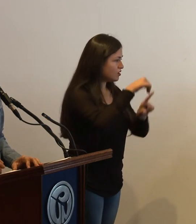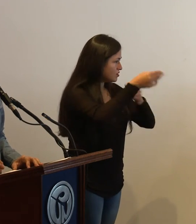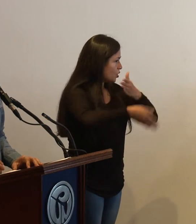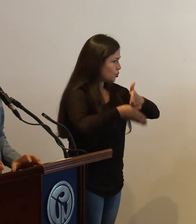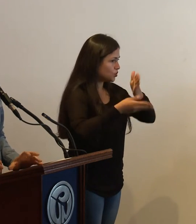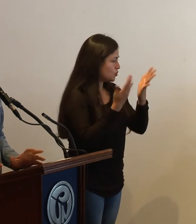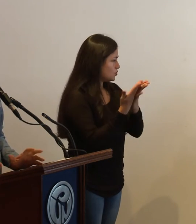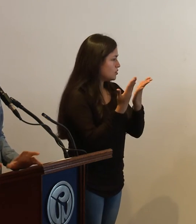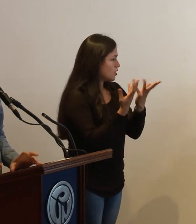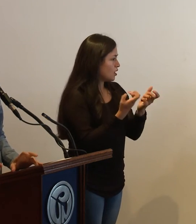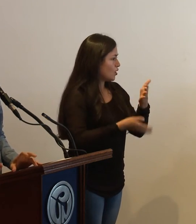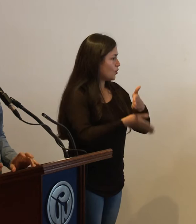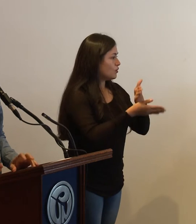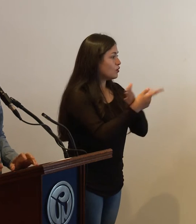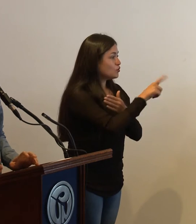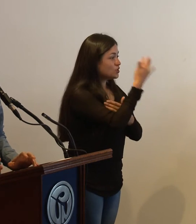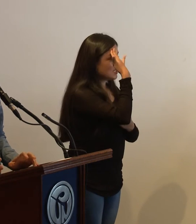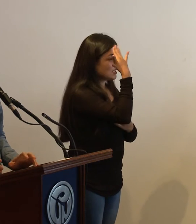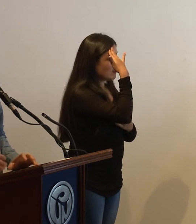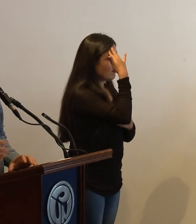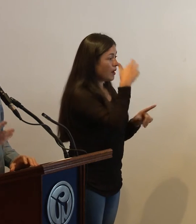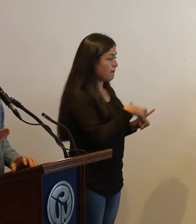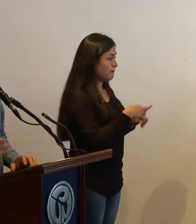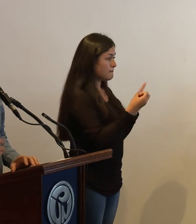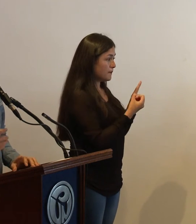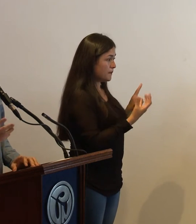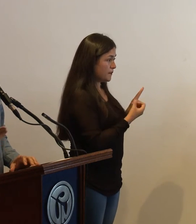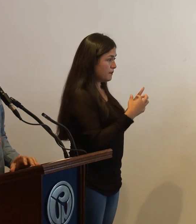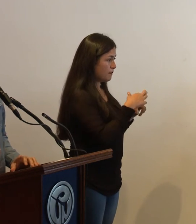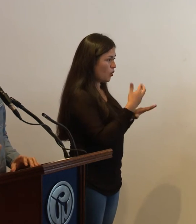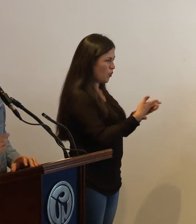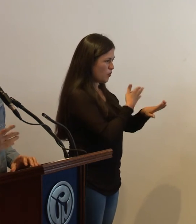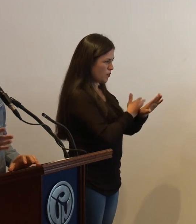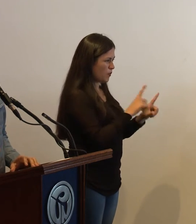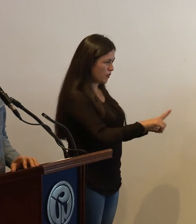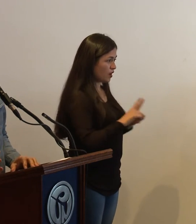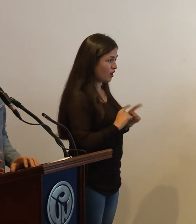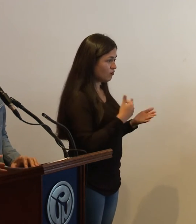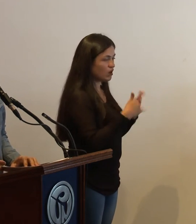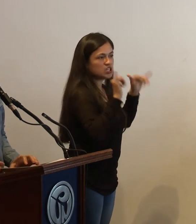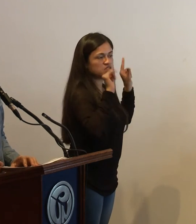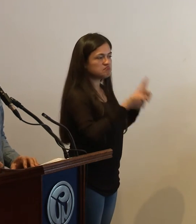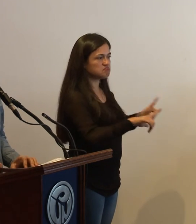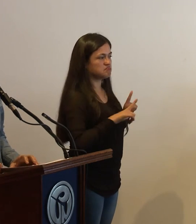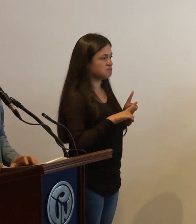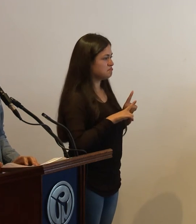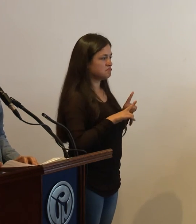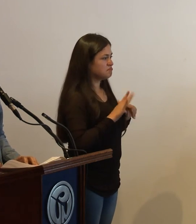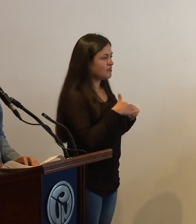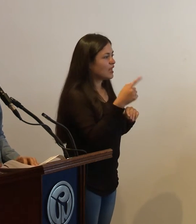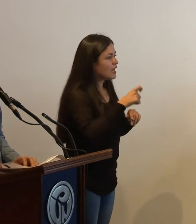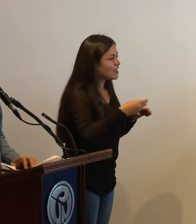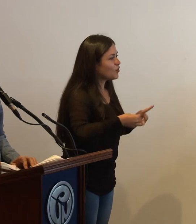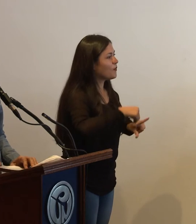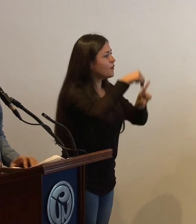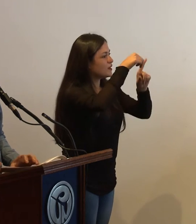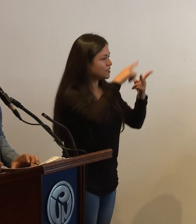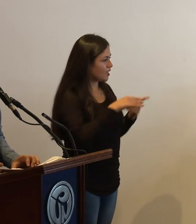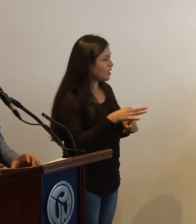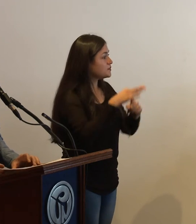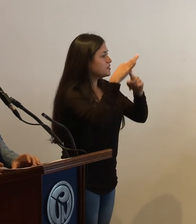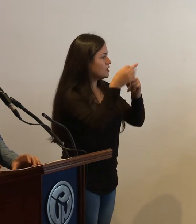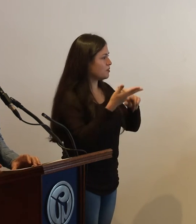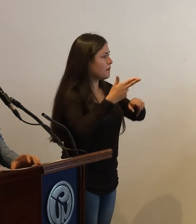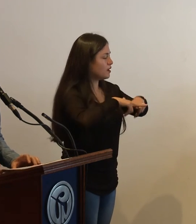que, pues, un pregrado no es suficiente para abrirse terreno en el campo laboral, y vale la pena tener